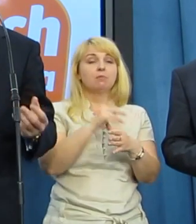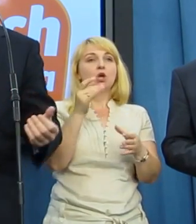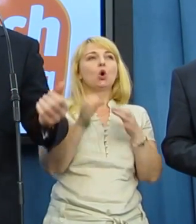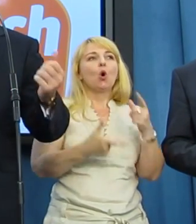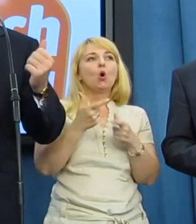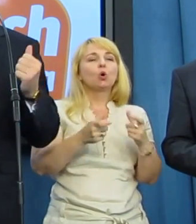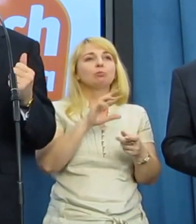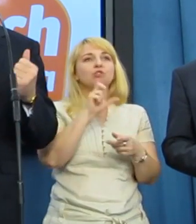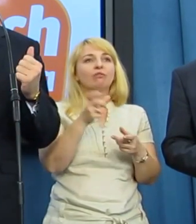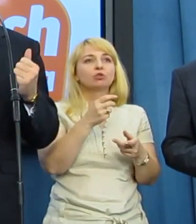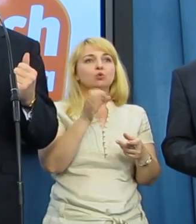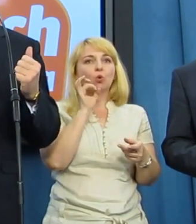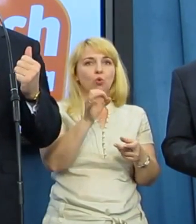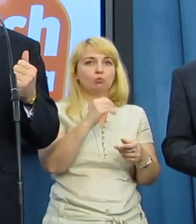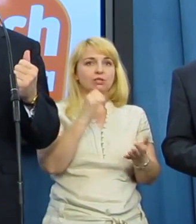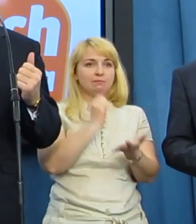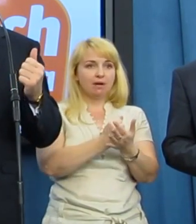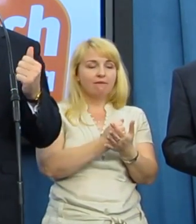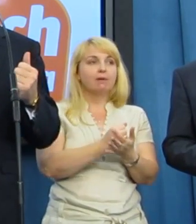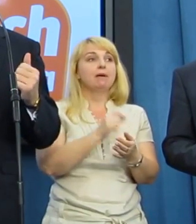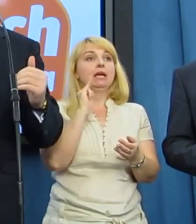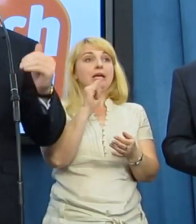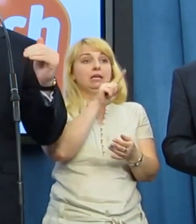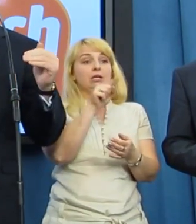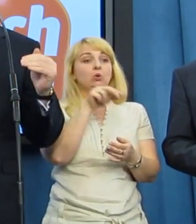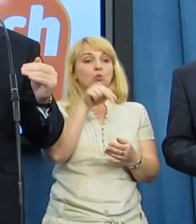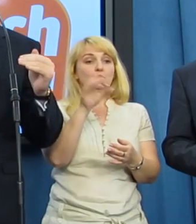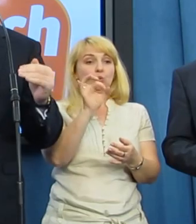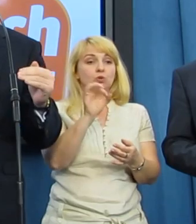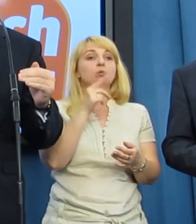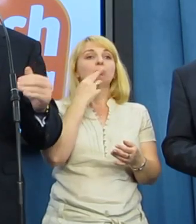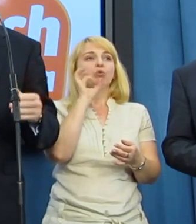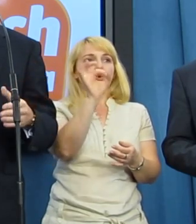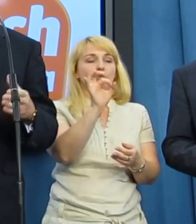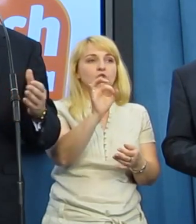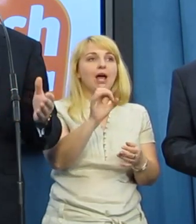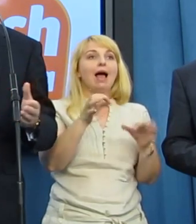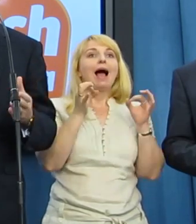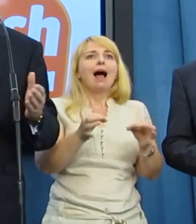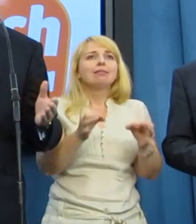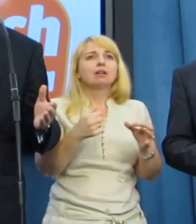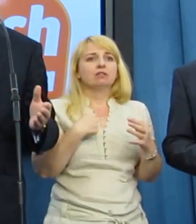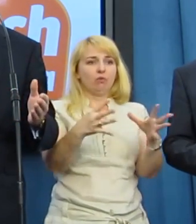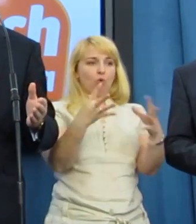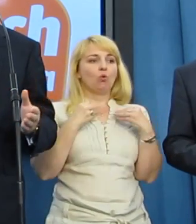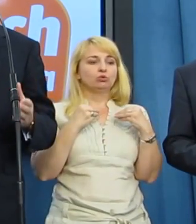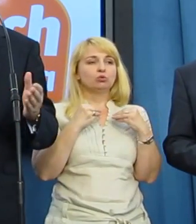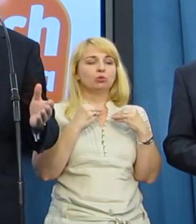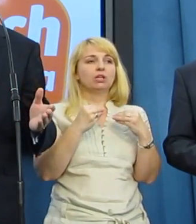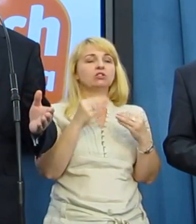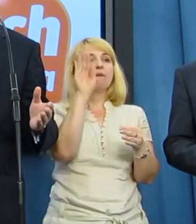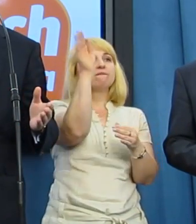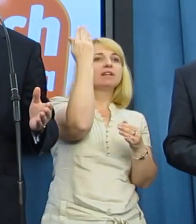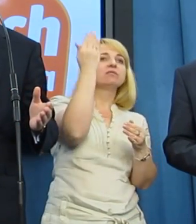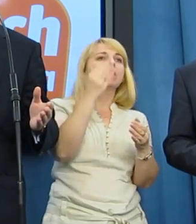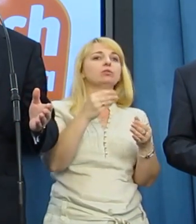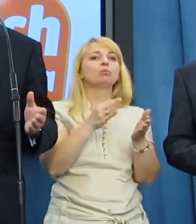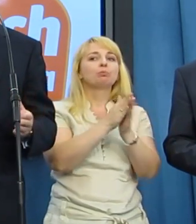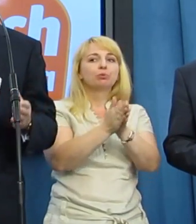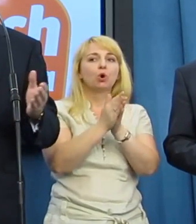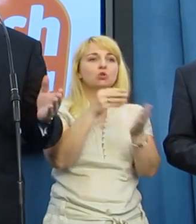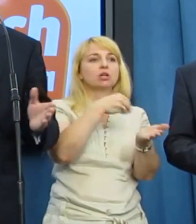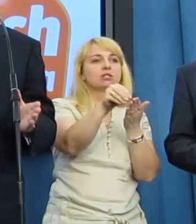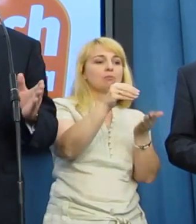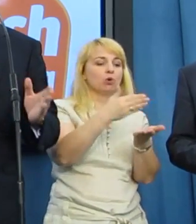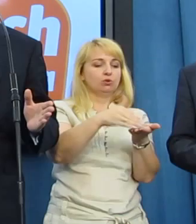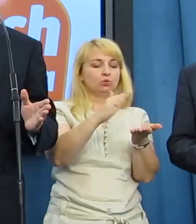potwierdza, a nagle dostajecie nakaz zapłaty składek, zaległy składek w wyższej wysokości za 10 lat. To są kwoty kilkudziesięciu tysięcy złotych albo stu kilkudziesięciu tysięcy złotych.